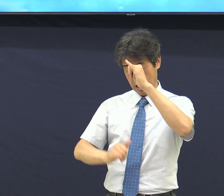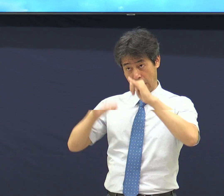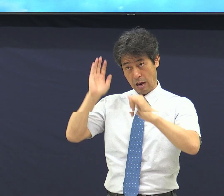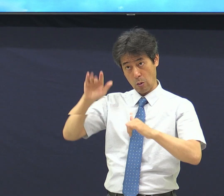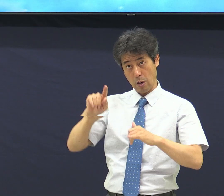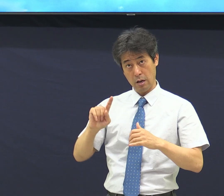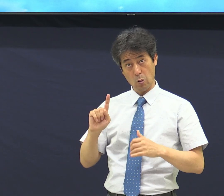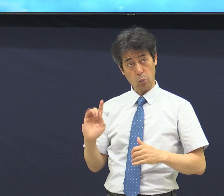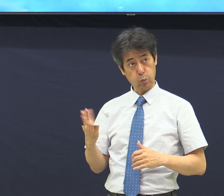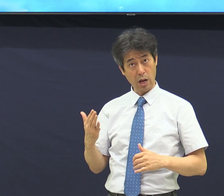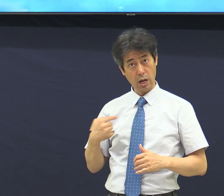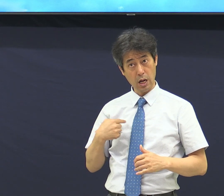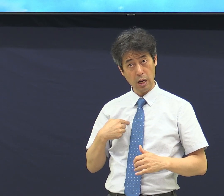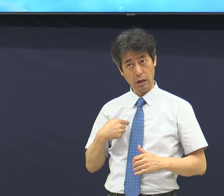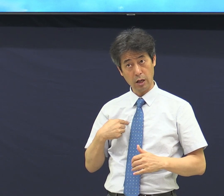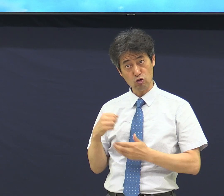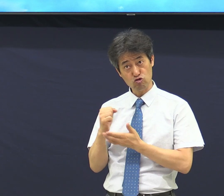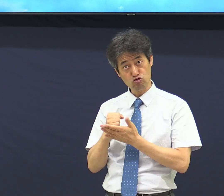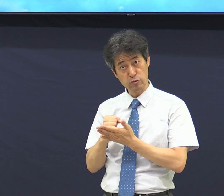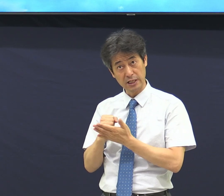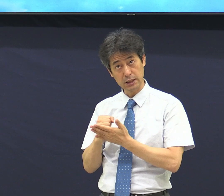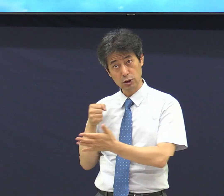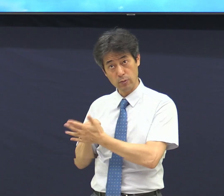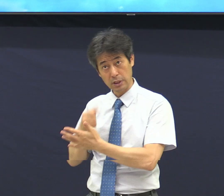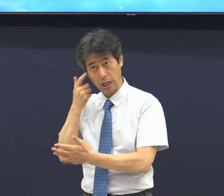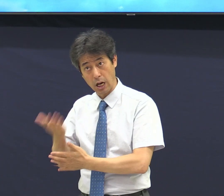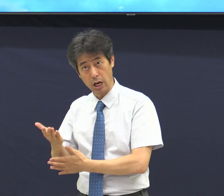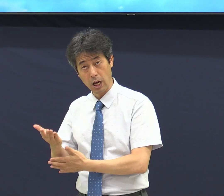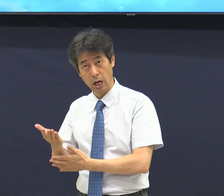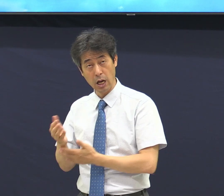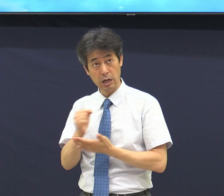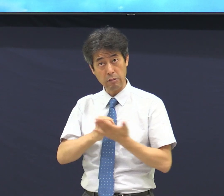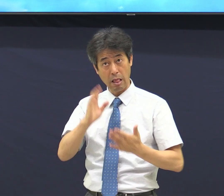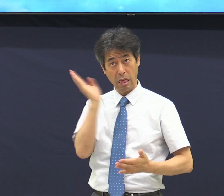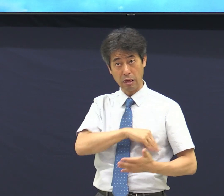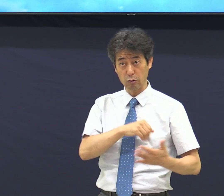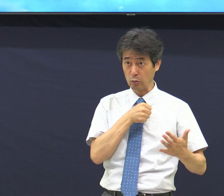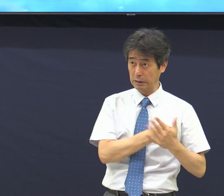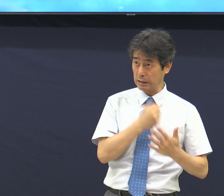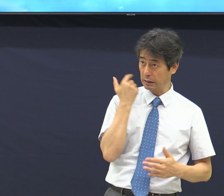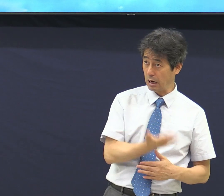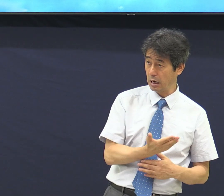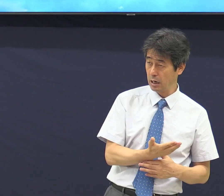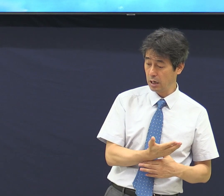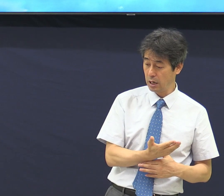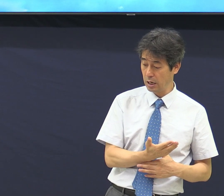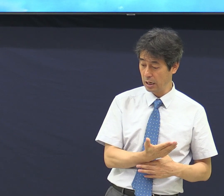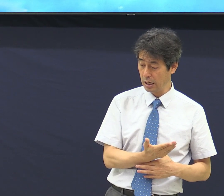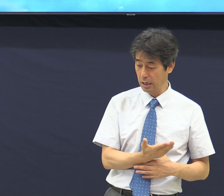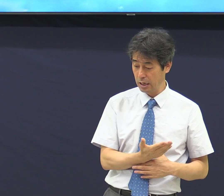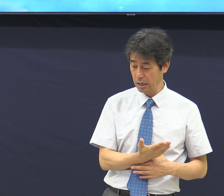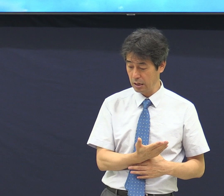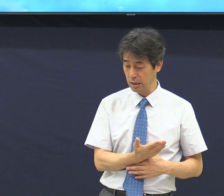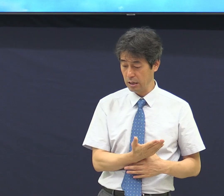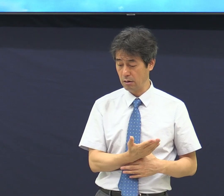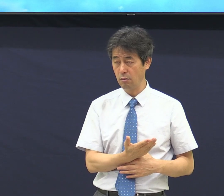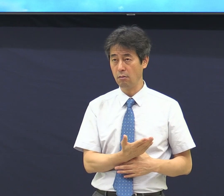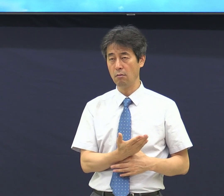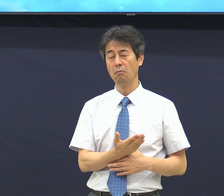그리고 정말 내 미래와 내 삶이 어떻게 될지 그리고 운이 좋을지 운이